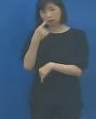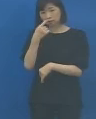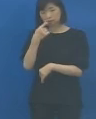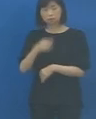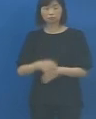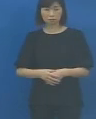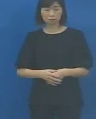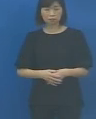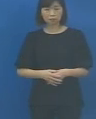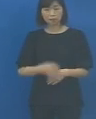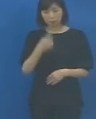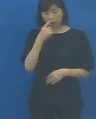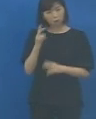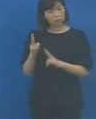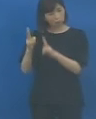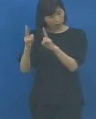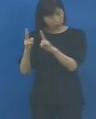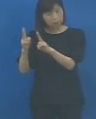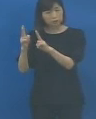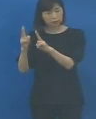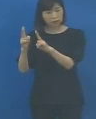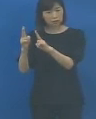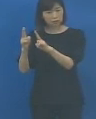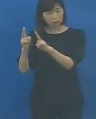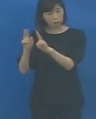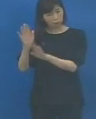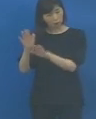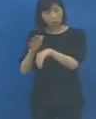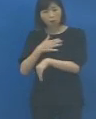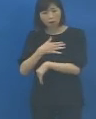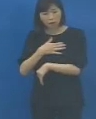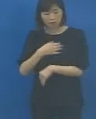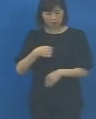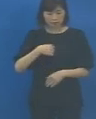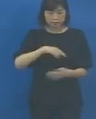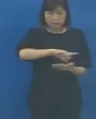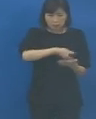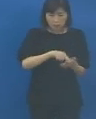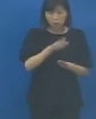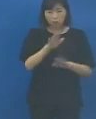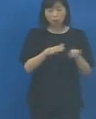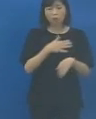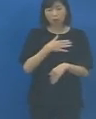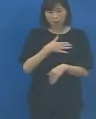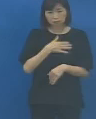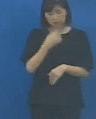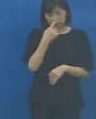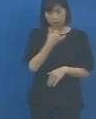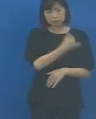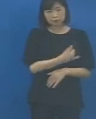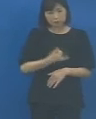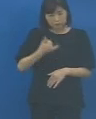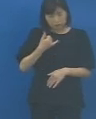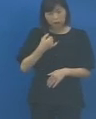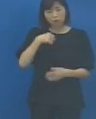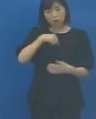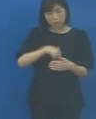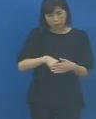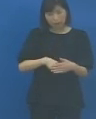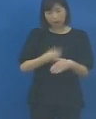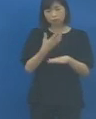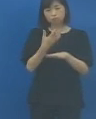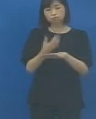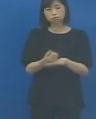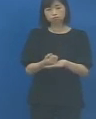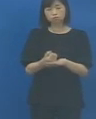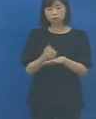は、自分の人生の中でも、習得してきているところでございます。で、全国知